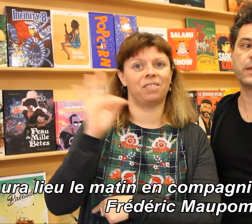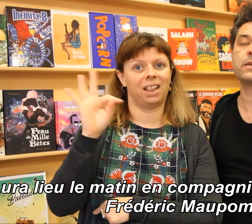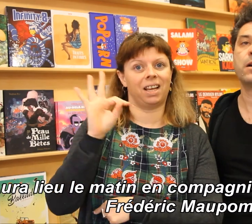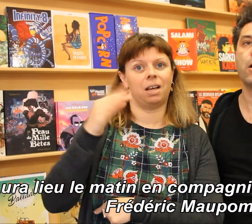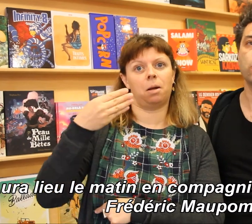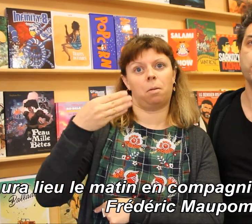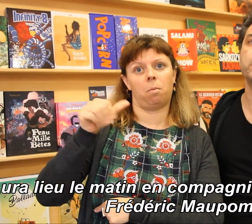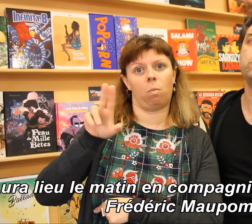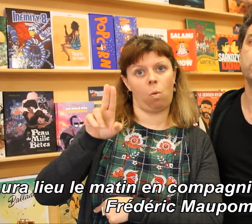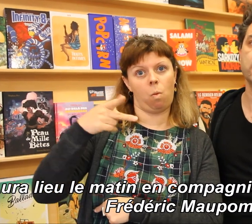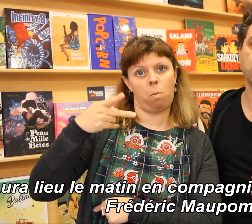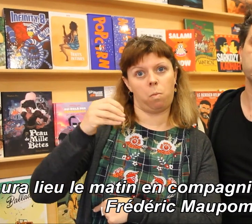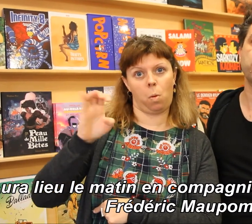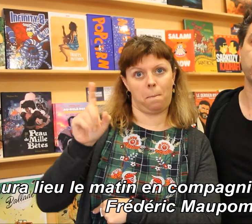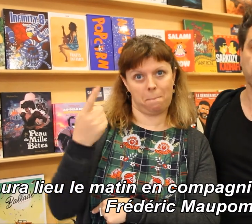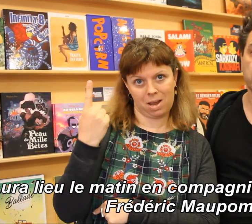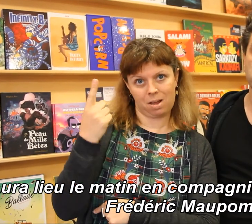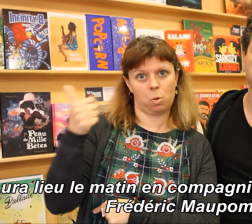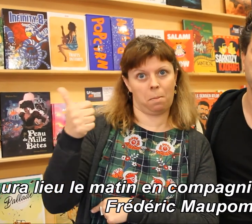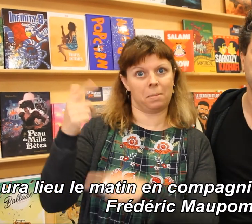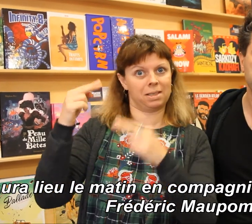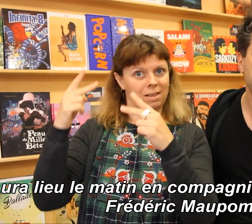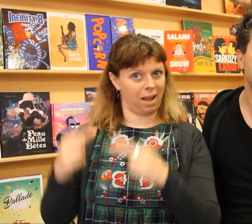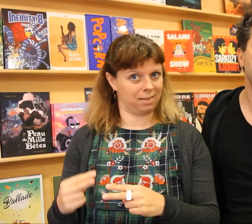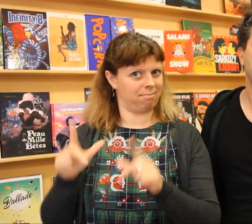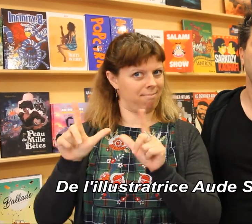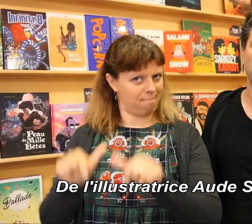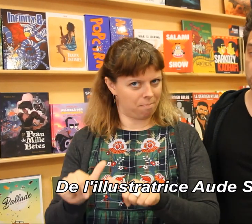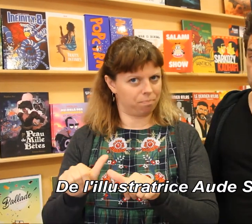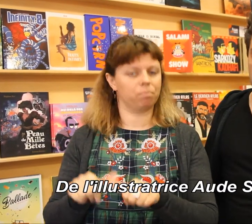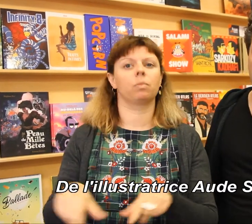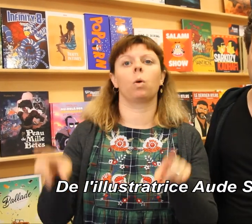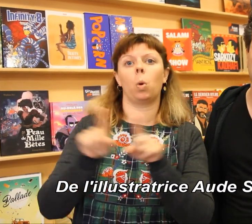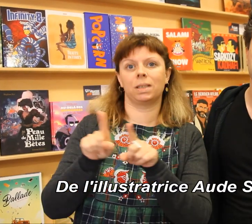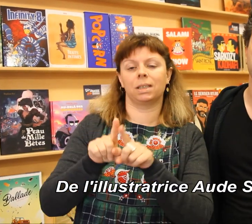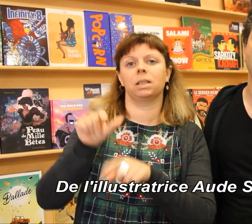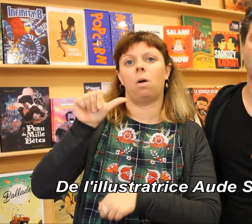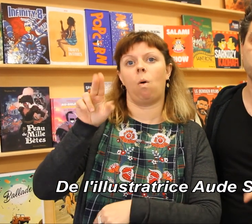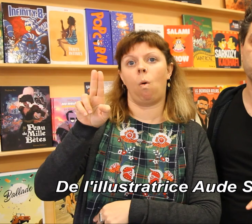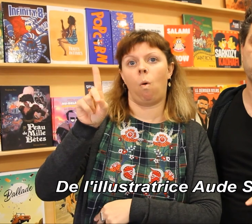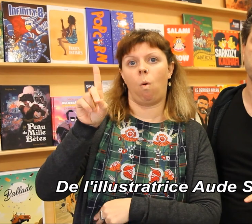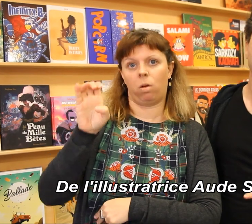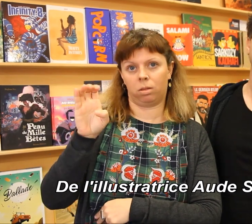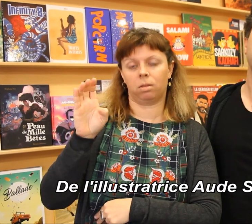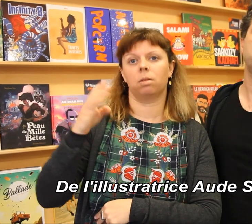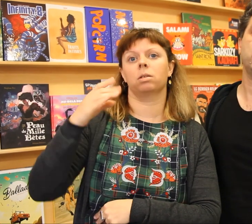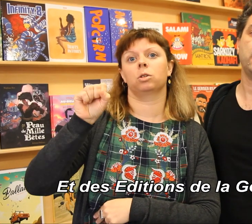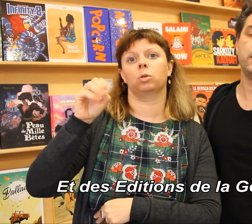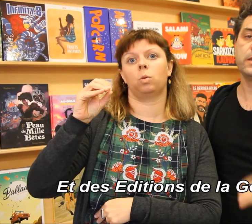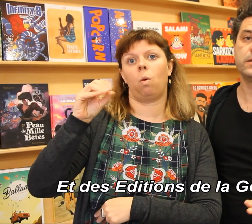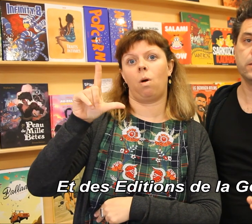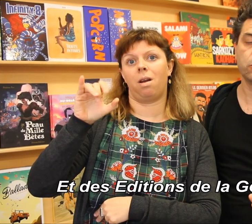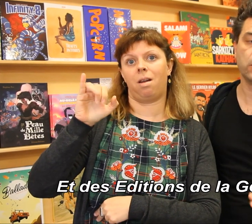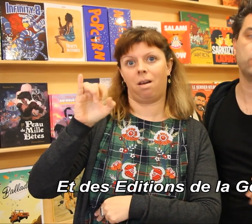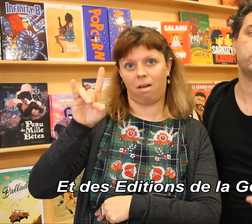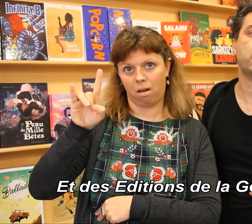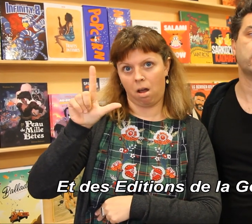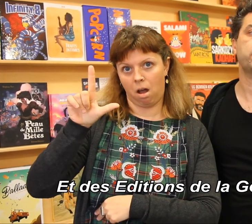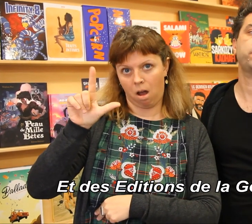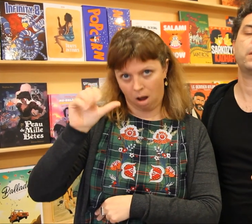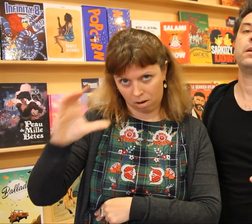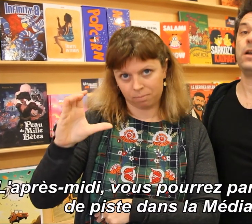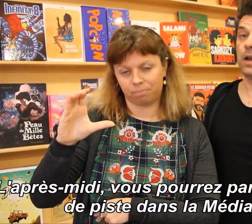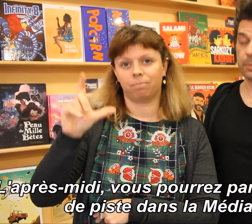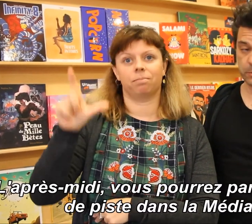le matin en compagnie du scénariste Frédéric Maupomé, de l'illustratrice Haute Soleilac et des éditions de La